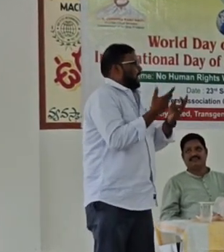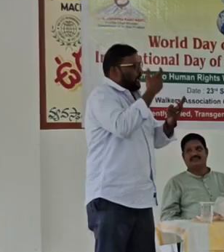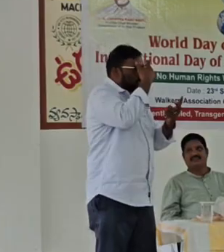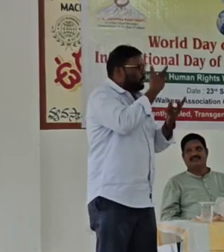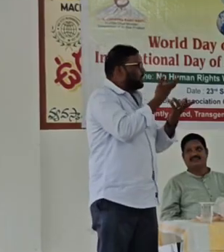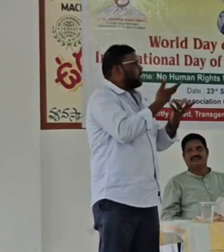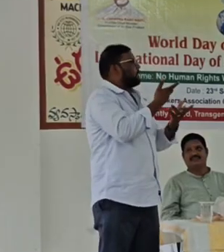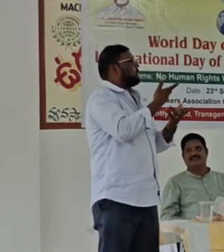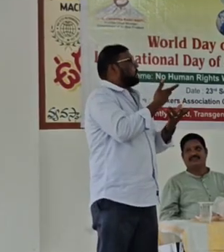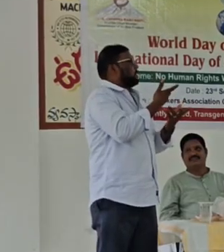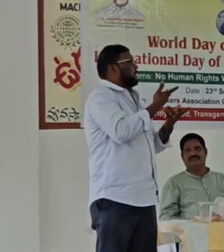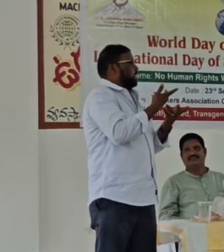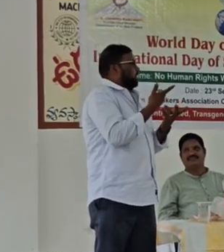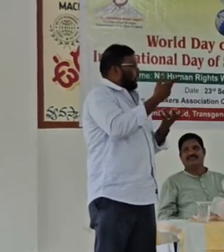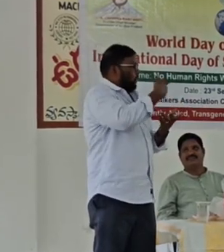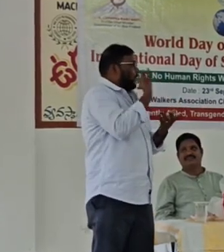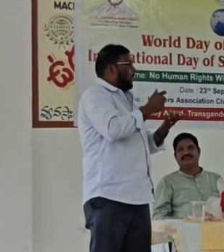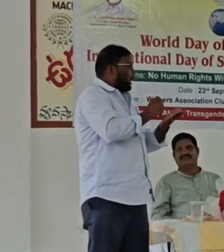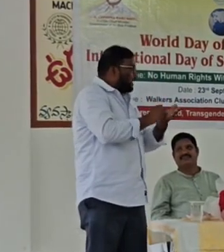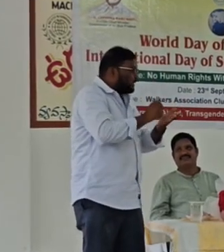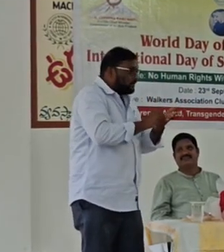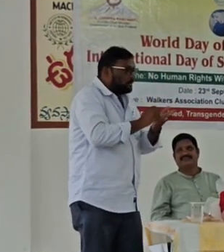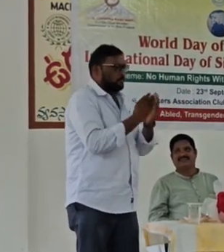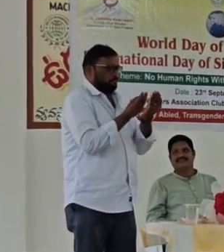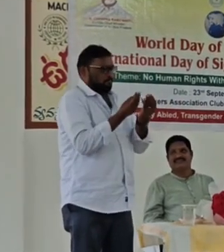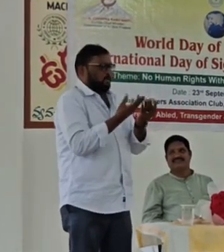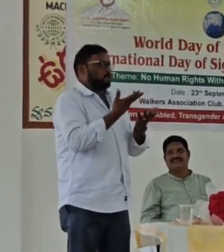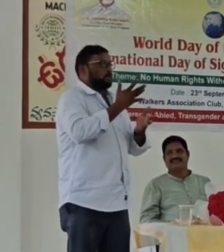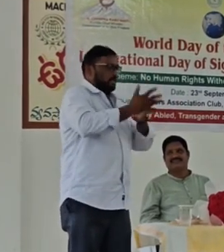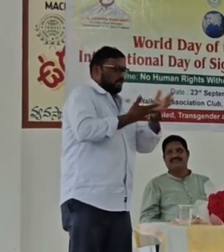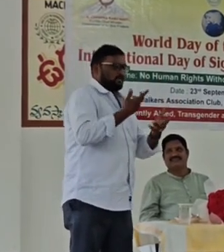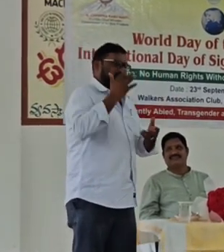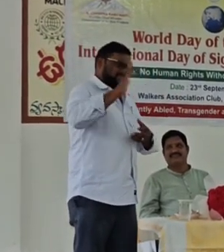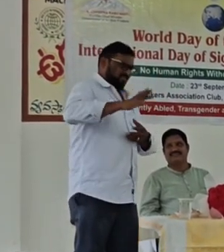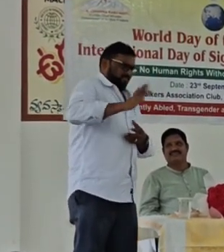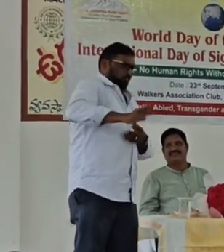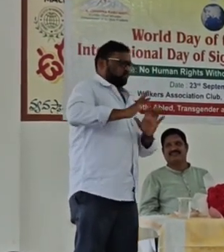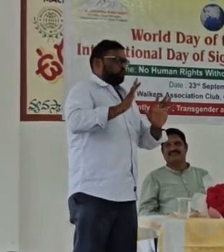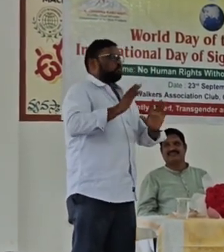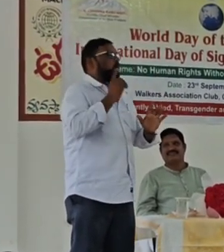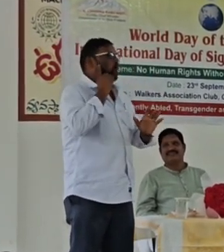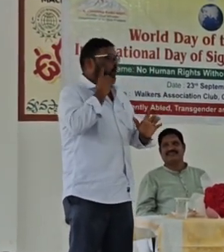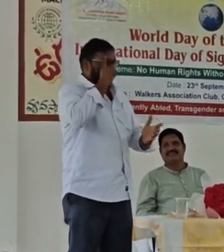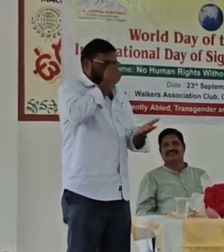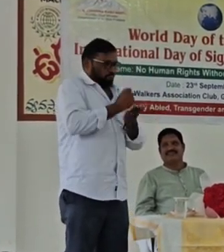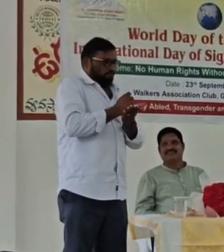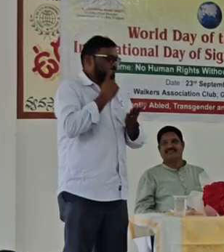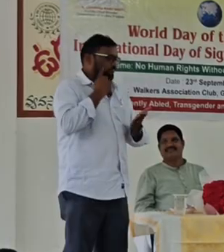ఈక్వల్గా ఒక స్థానాన్ని మనకంటూ ఒక స్థానాన్ని ఏర్పరచుకోవాలి.